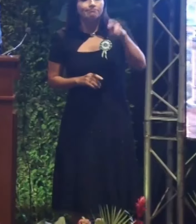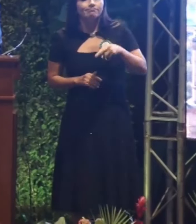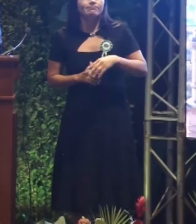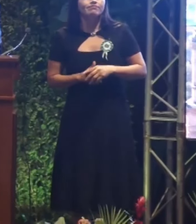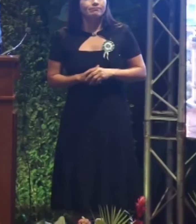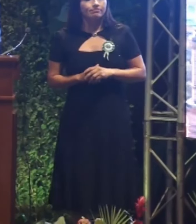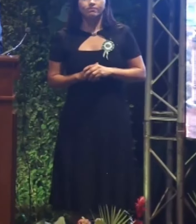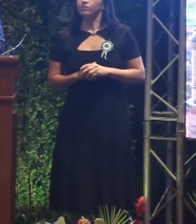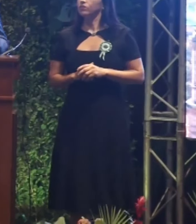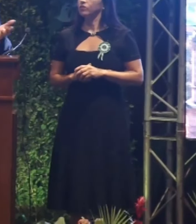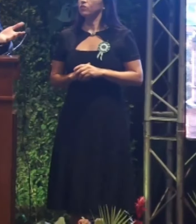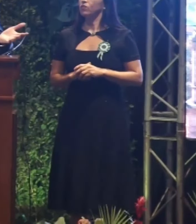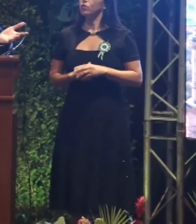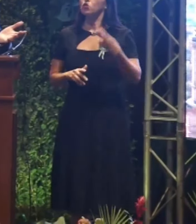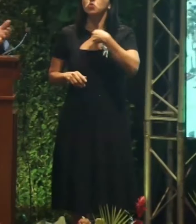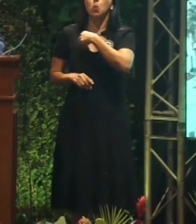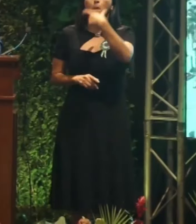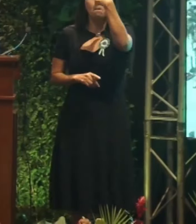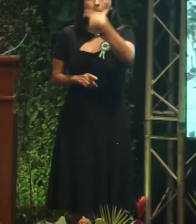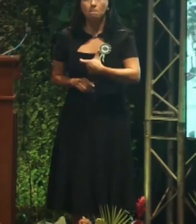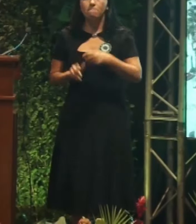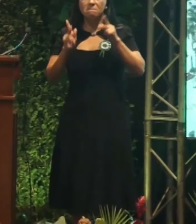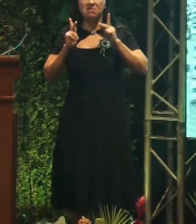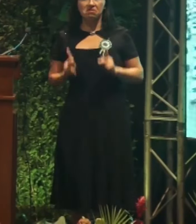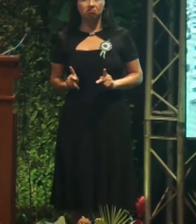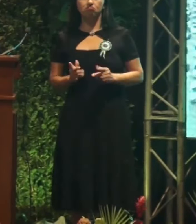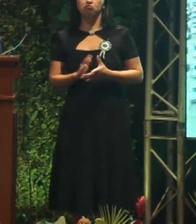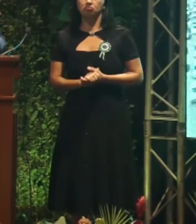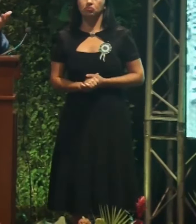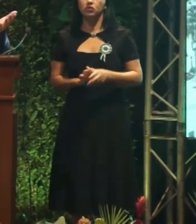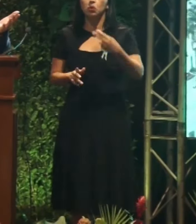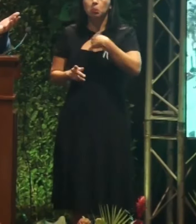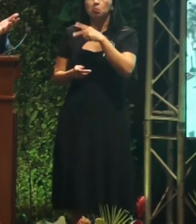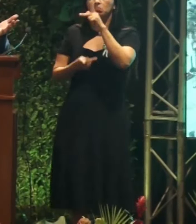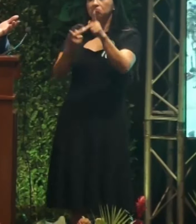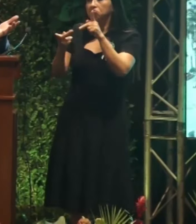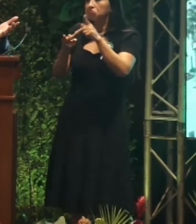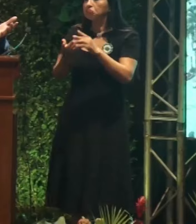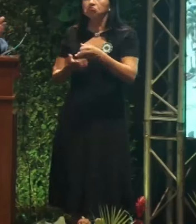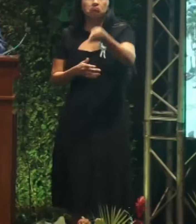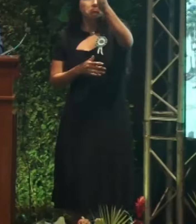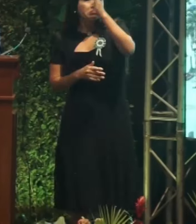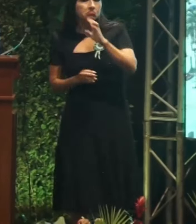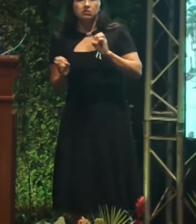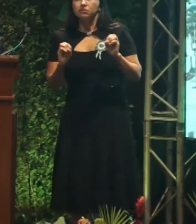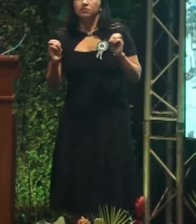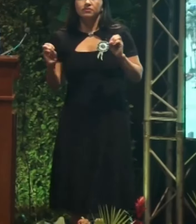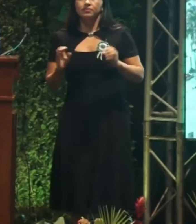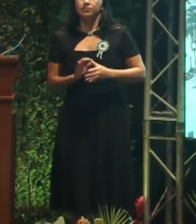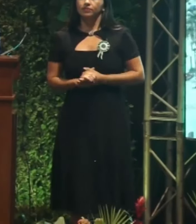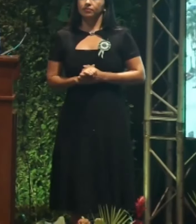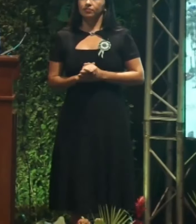razón, porque somos seres humanos, no somos perfectos, no somos Dios,